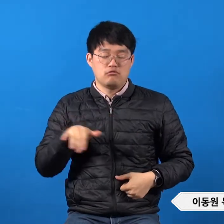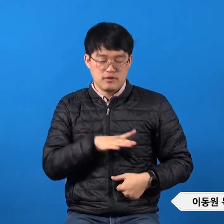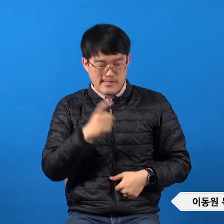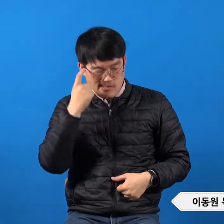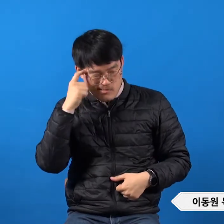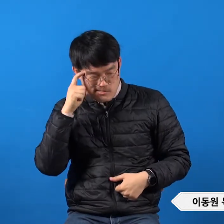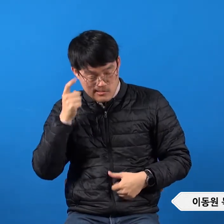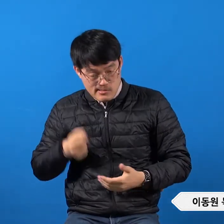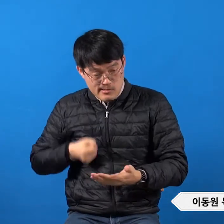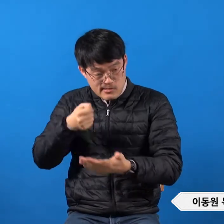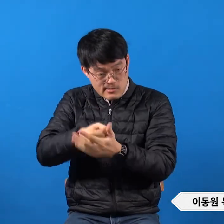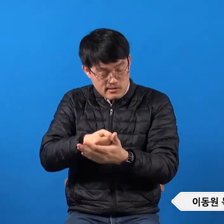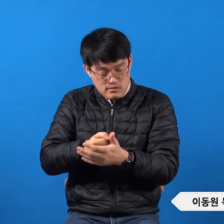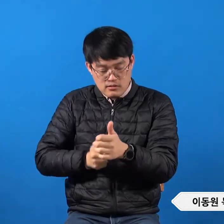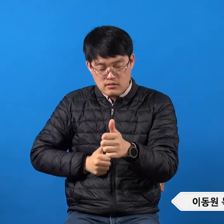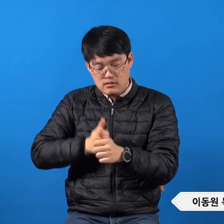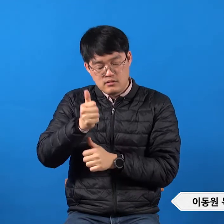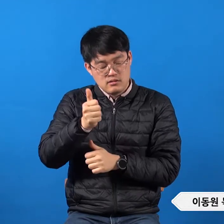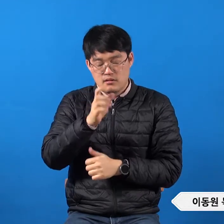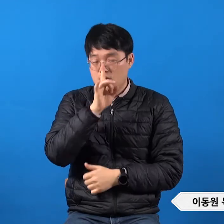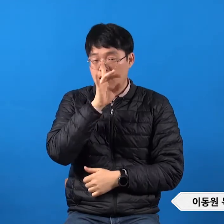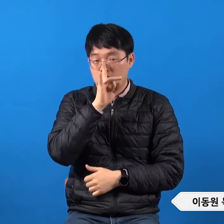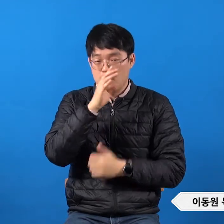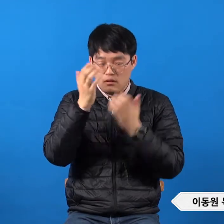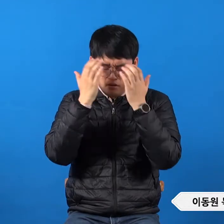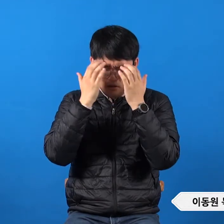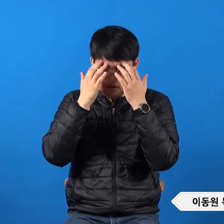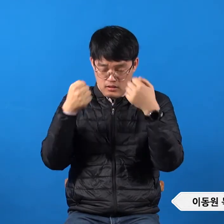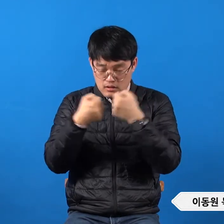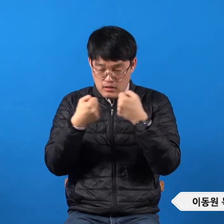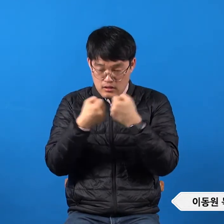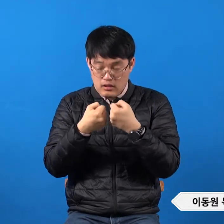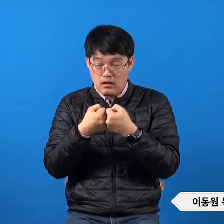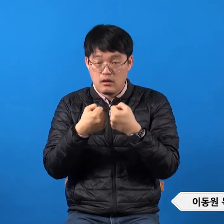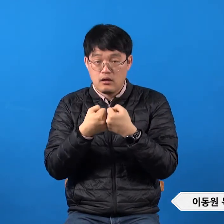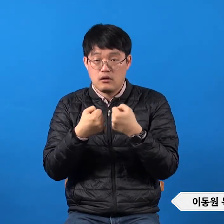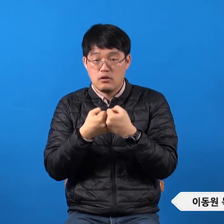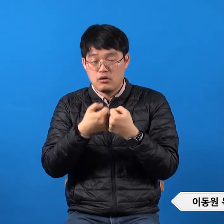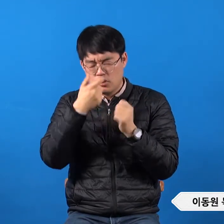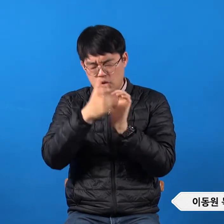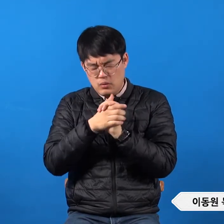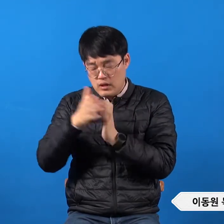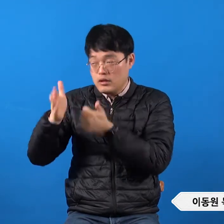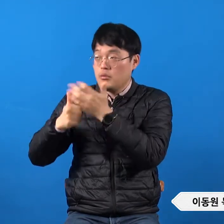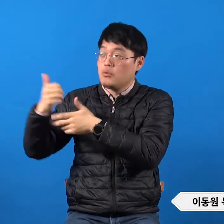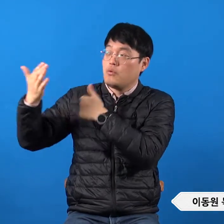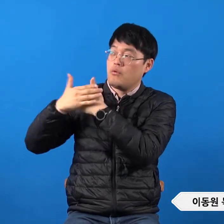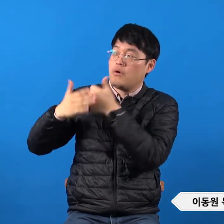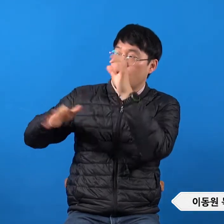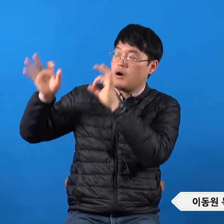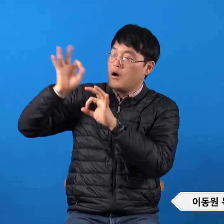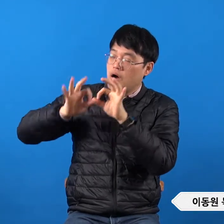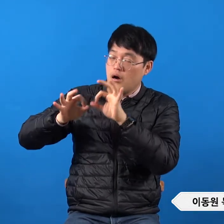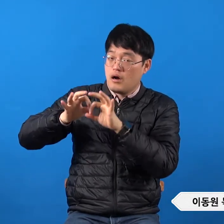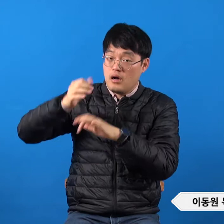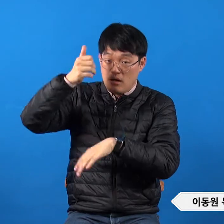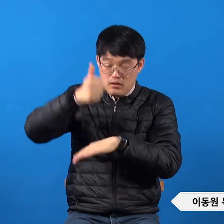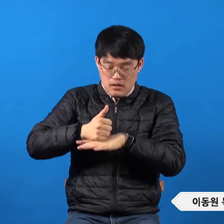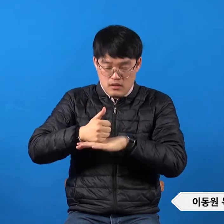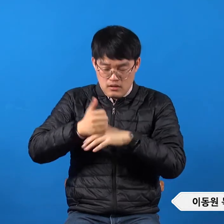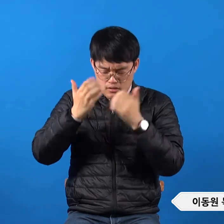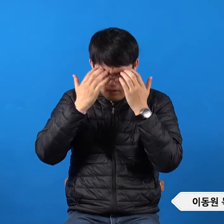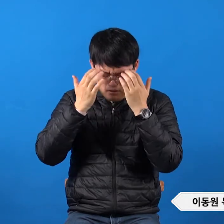우리의 의지로만 우리는 고난과 싸우는 것이 아니라 기도로 하나님의 도우심을 구하면서 우리는 마침내